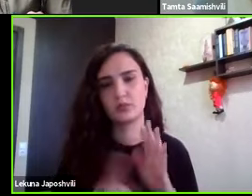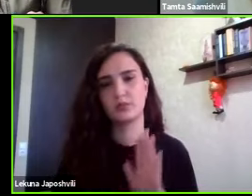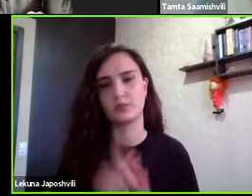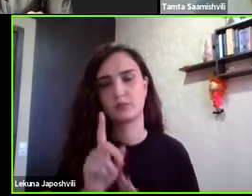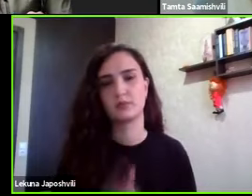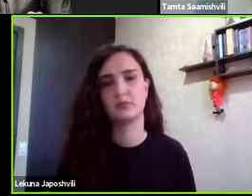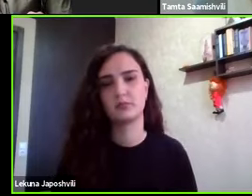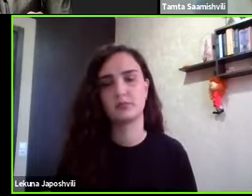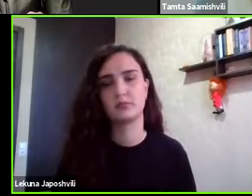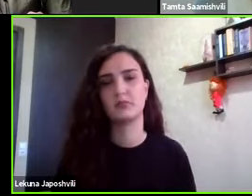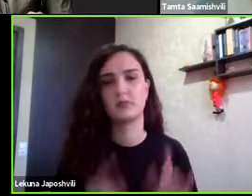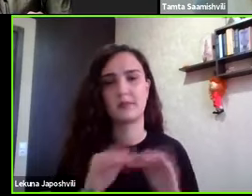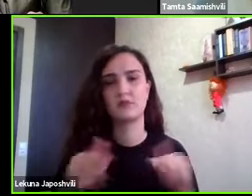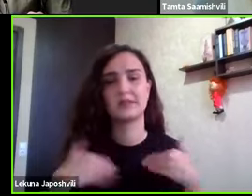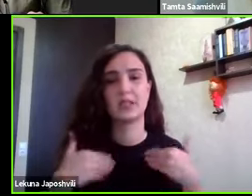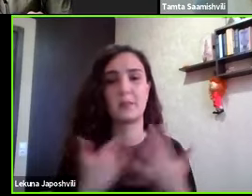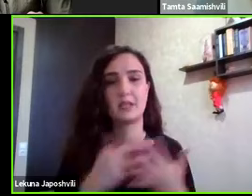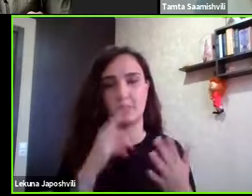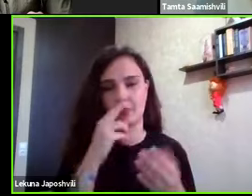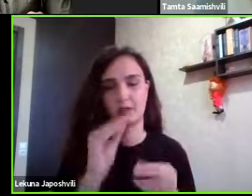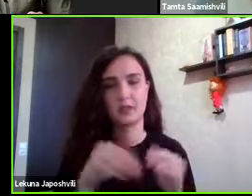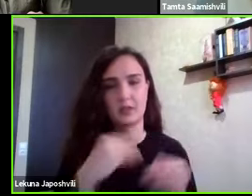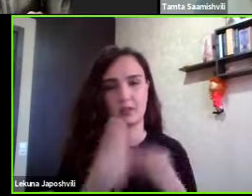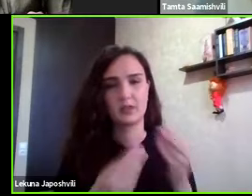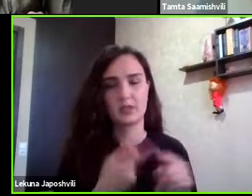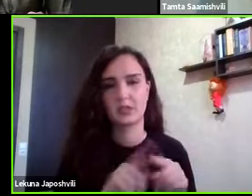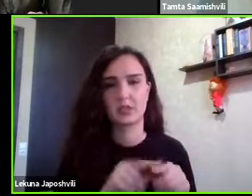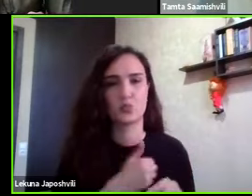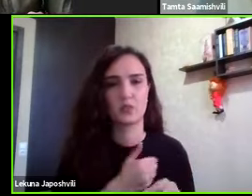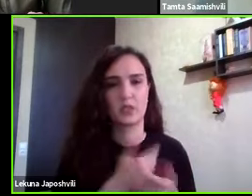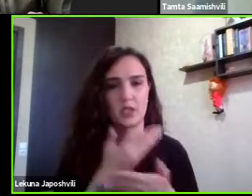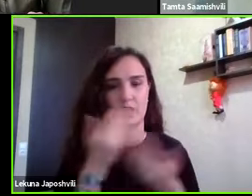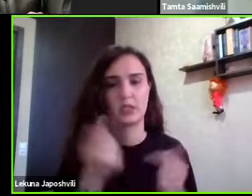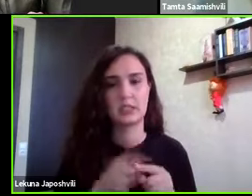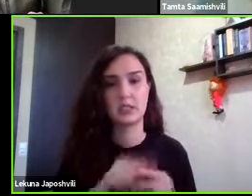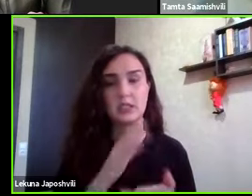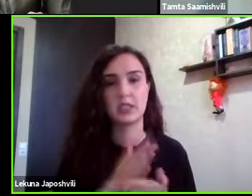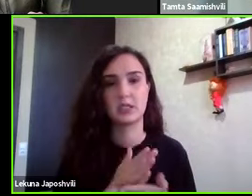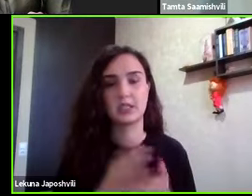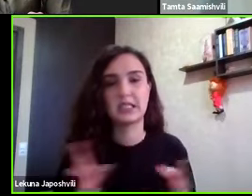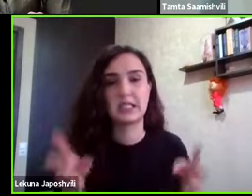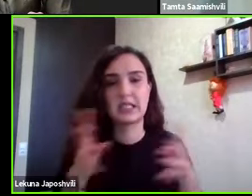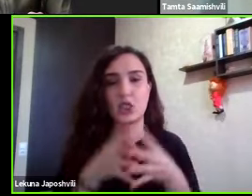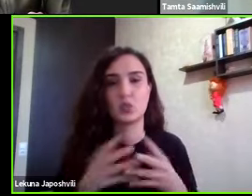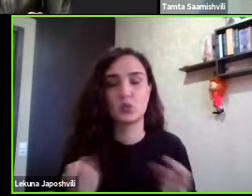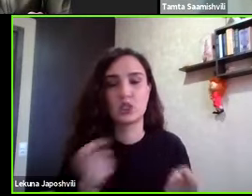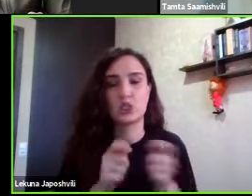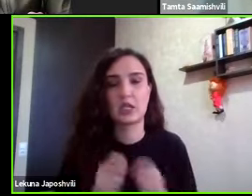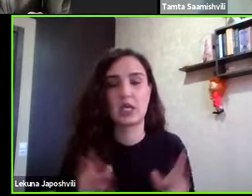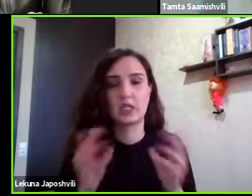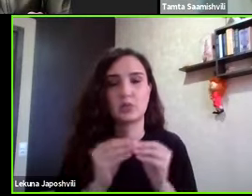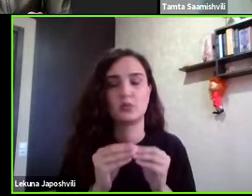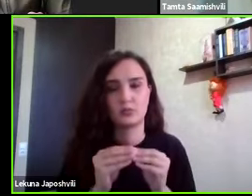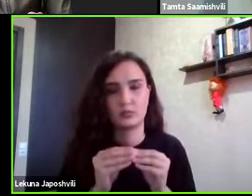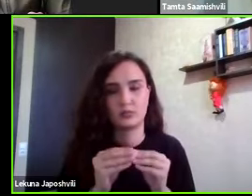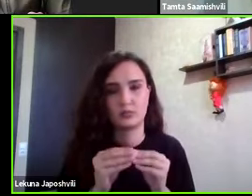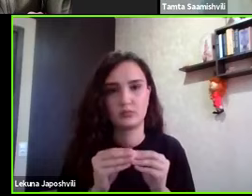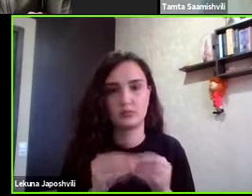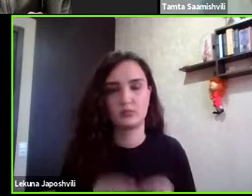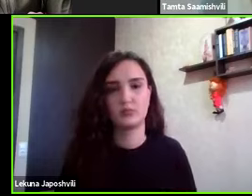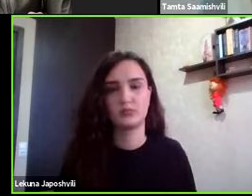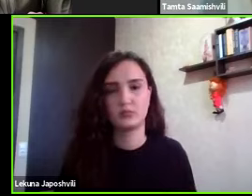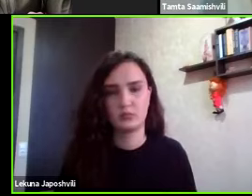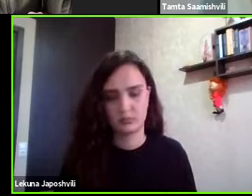ბავშვს ვიტამინები დავალებინოთ, არ არის სასურველი, იმიტომ რომ ეს არის სინთეზური შენაერთები, სინთეზური